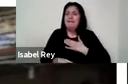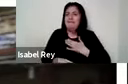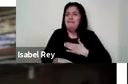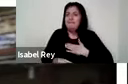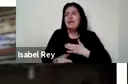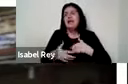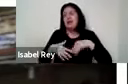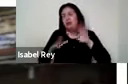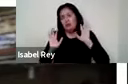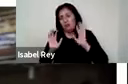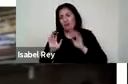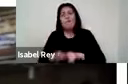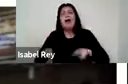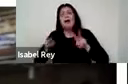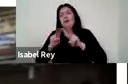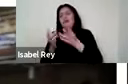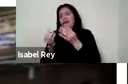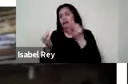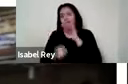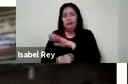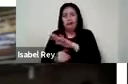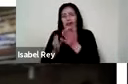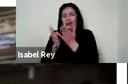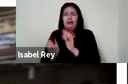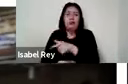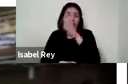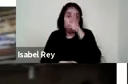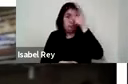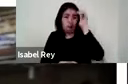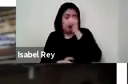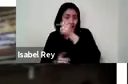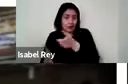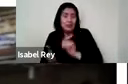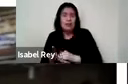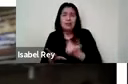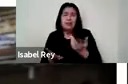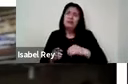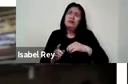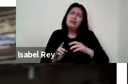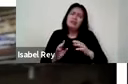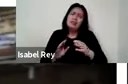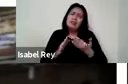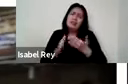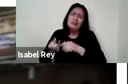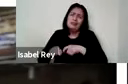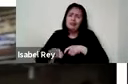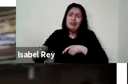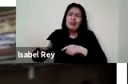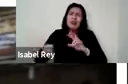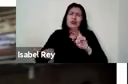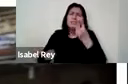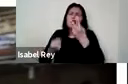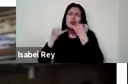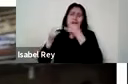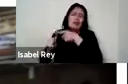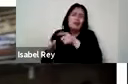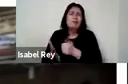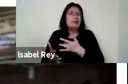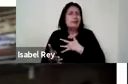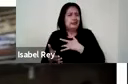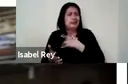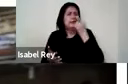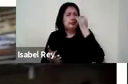algo que valoro mucho de ellos, porque son chicos de entorno rural, bilingües, con mucha